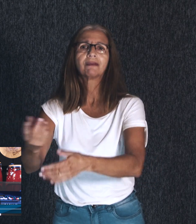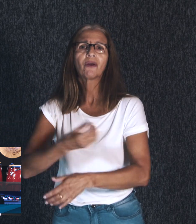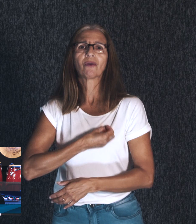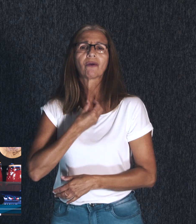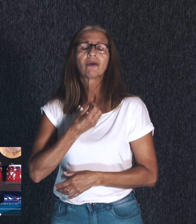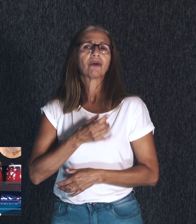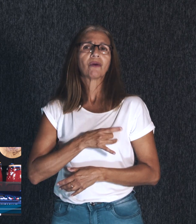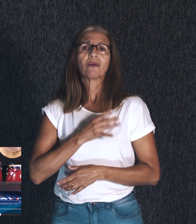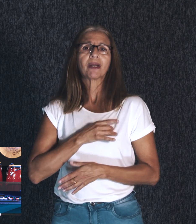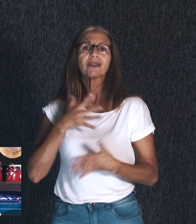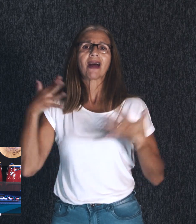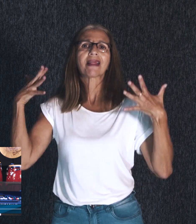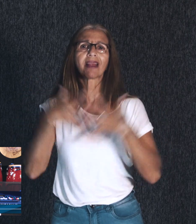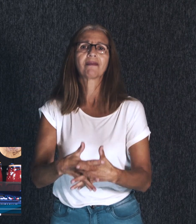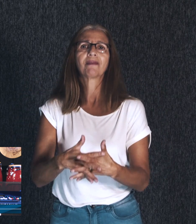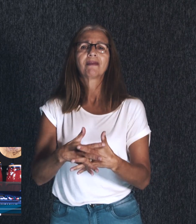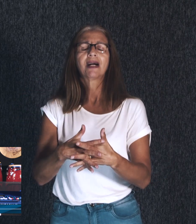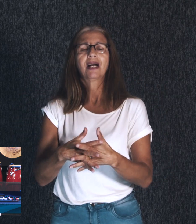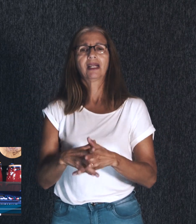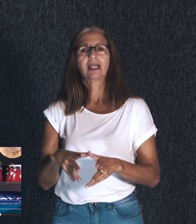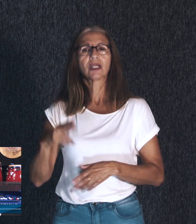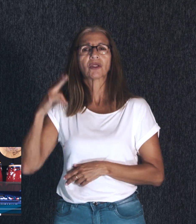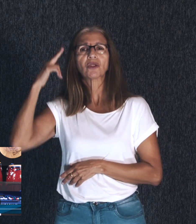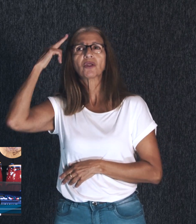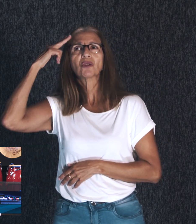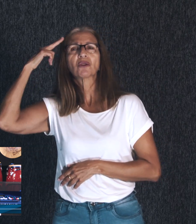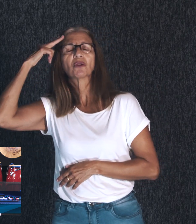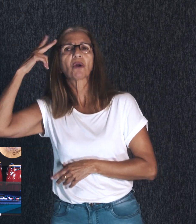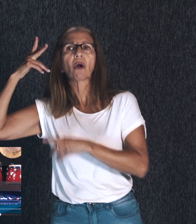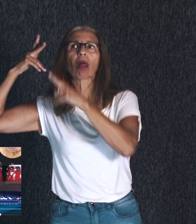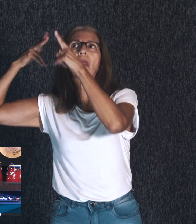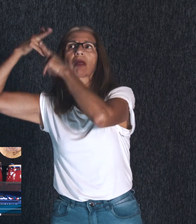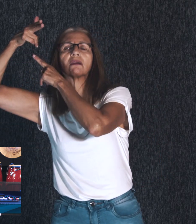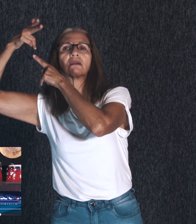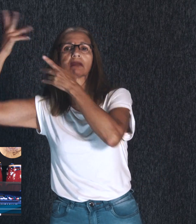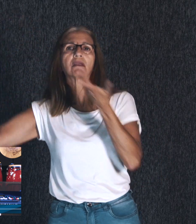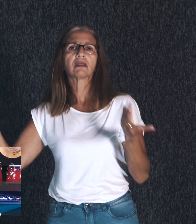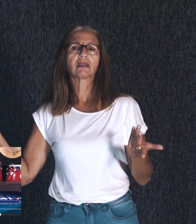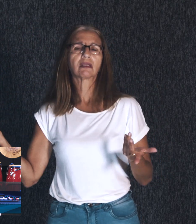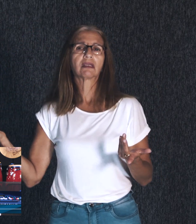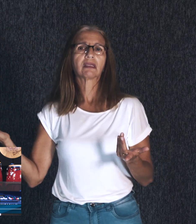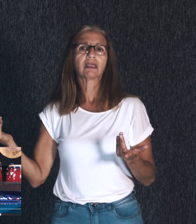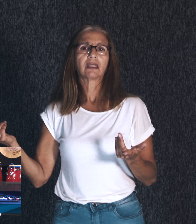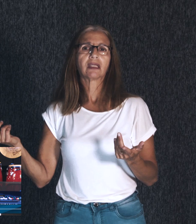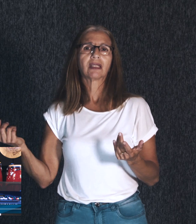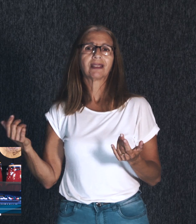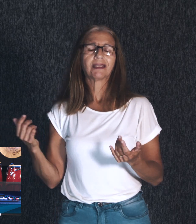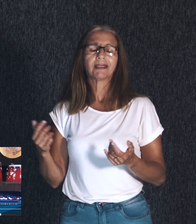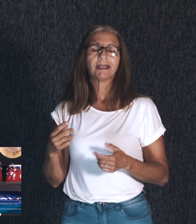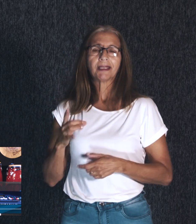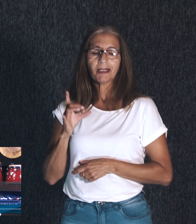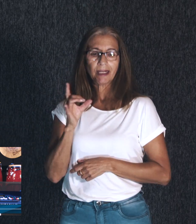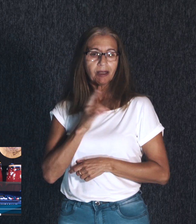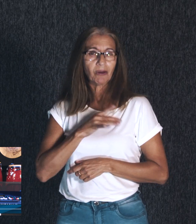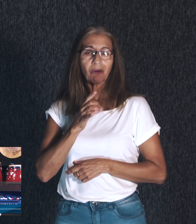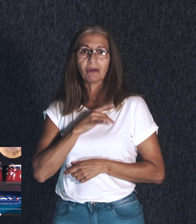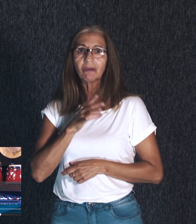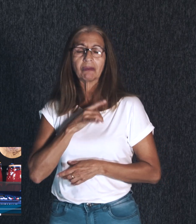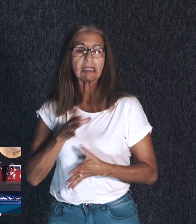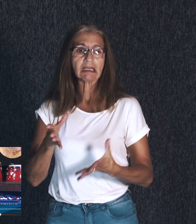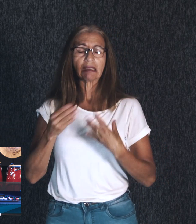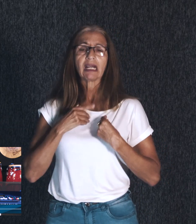O medo destrói sonhos e faz que a gente recue, surge o desejo de